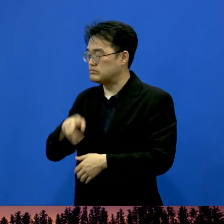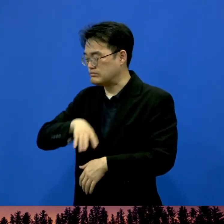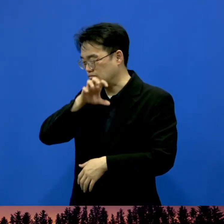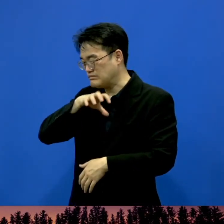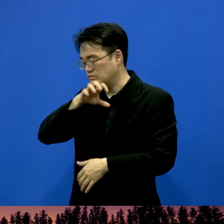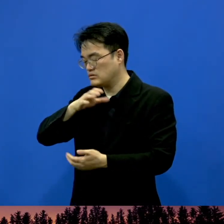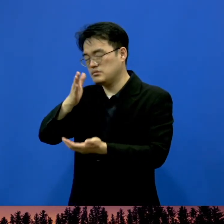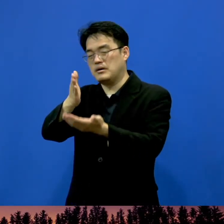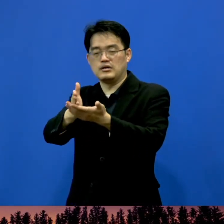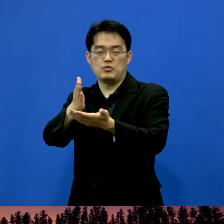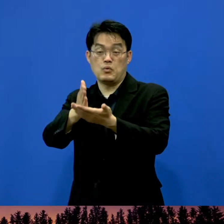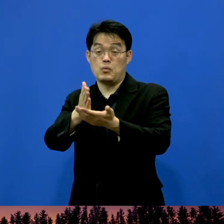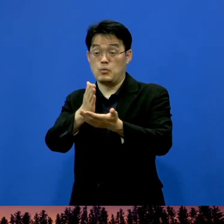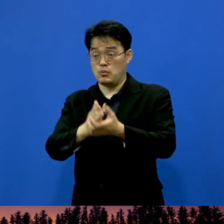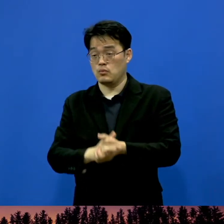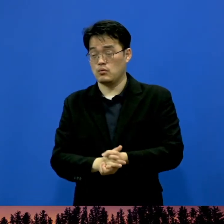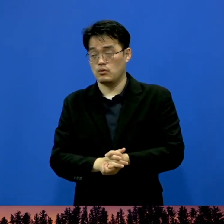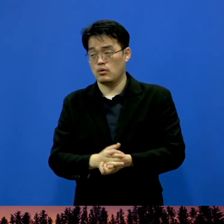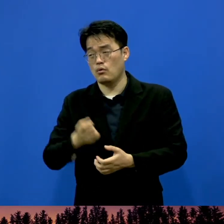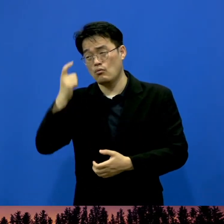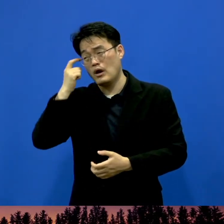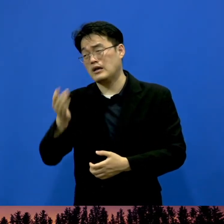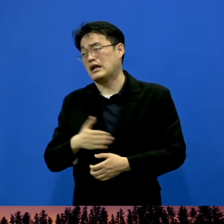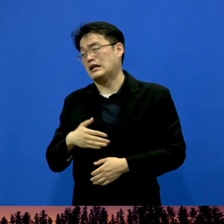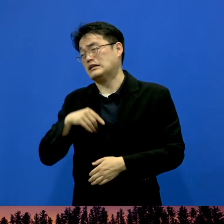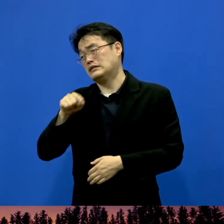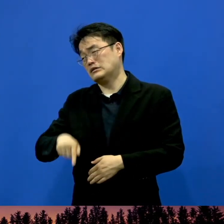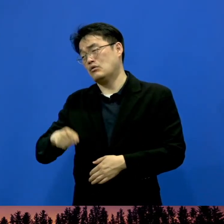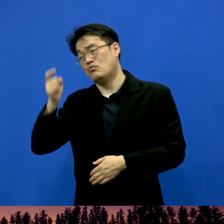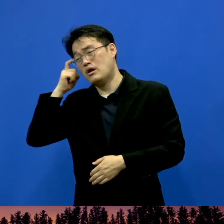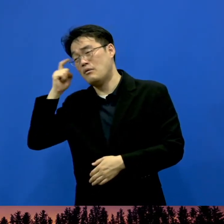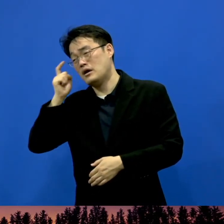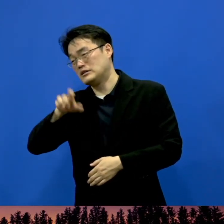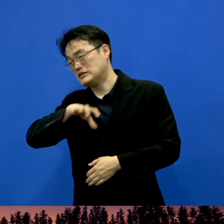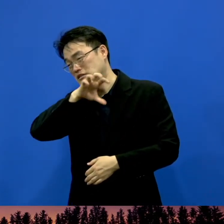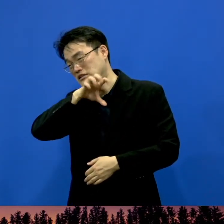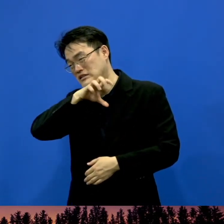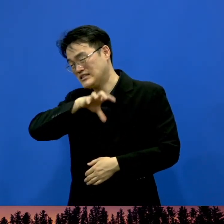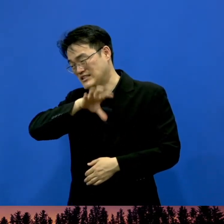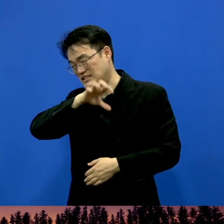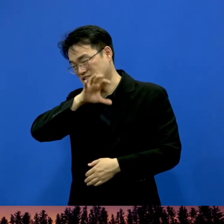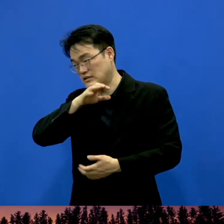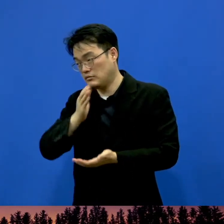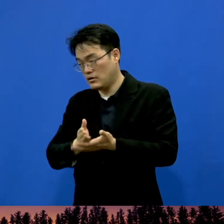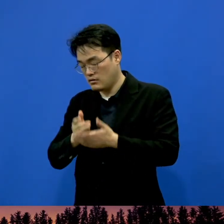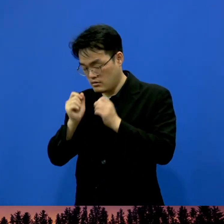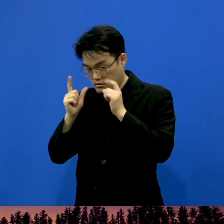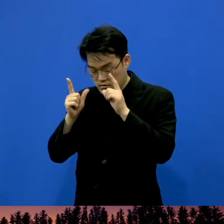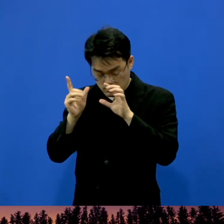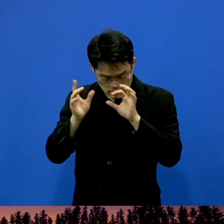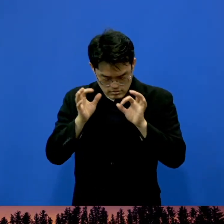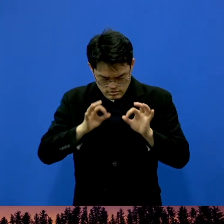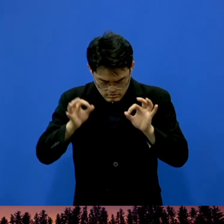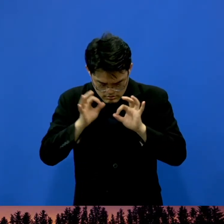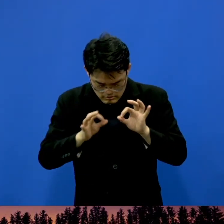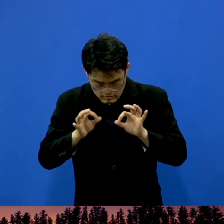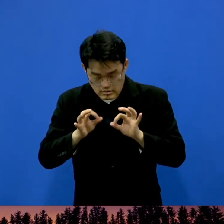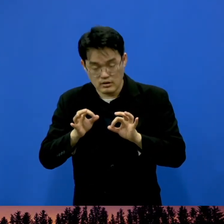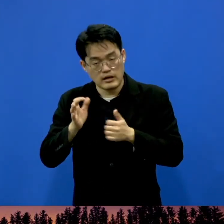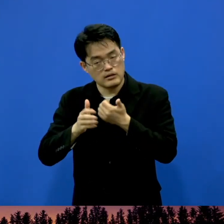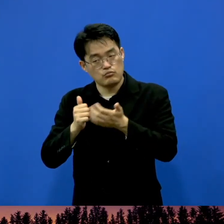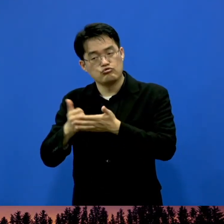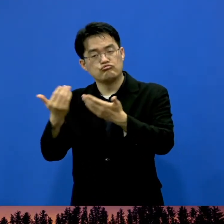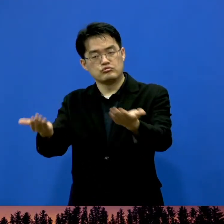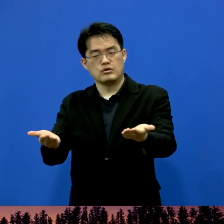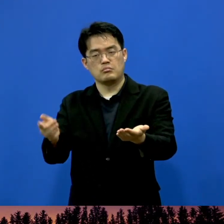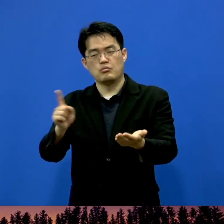마시라고요. 왜 나는 이 모양이면 그렇게 하지 말라고. 여러분 눈을 떠보세요. 하나님이 이미 주신 게 있어요. 그게